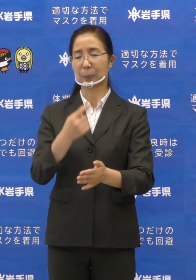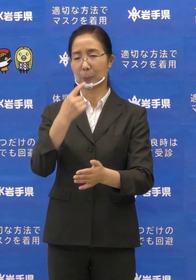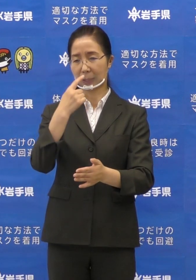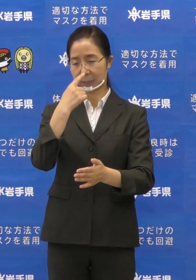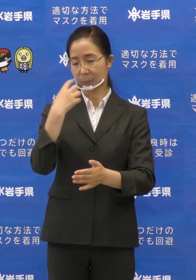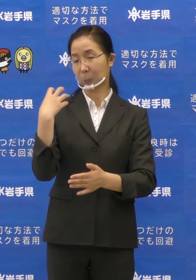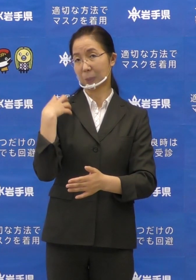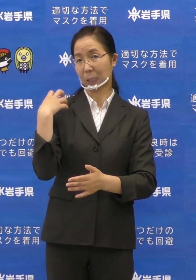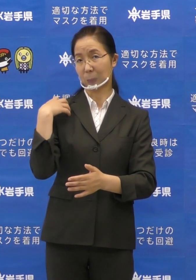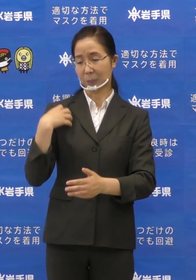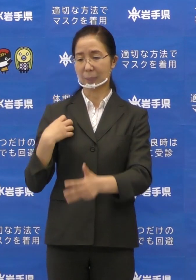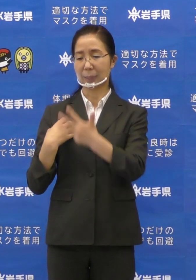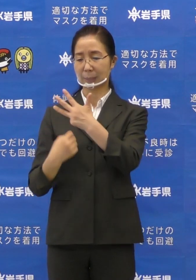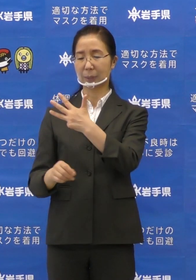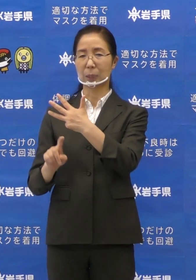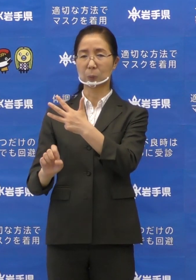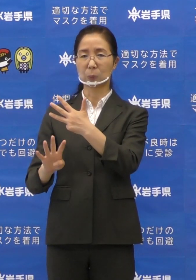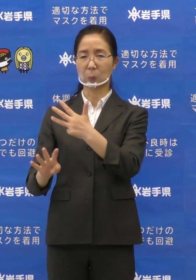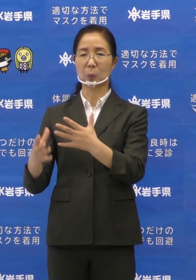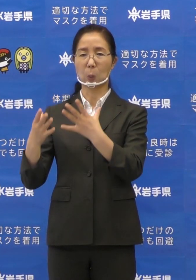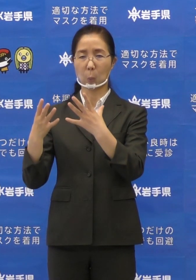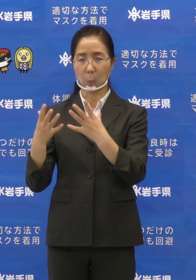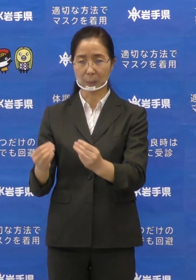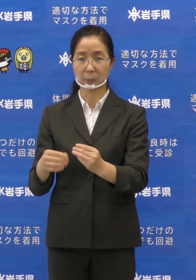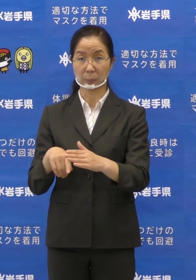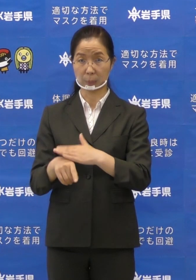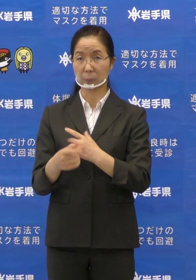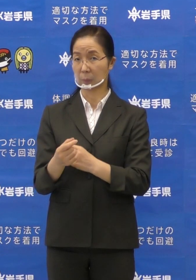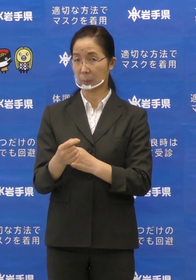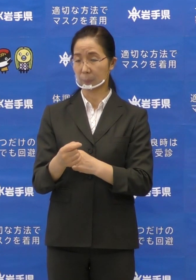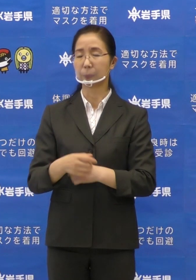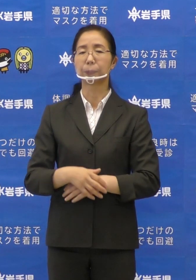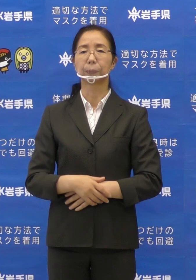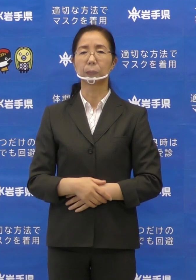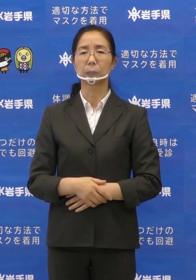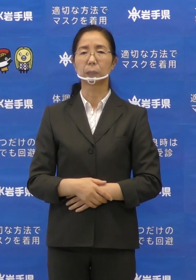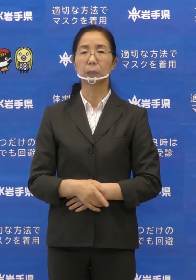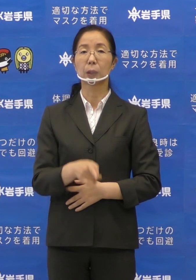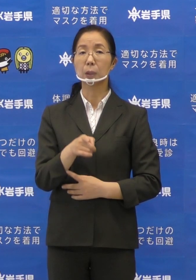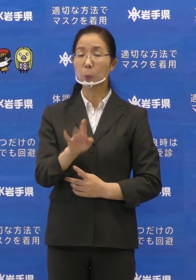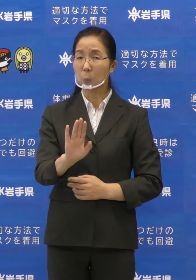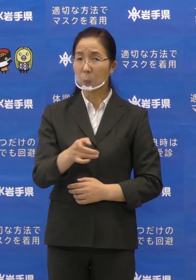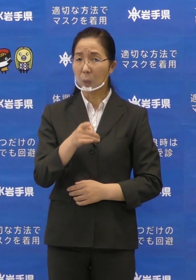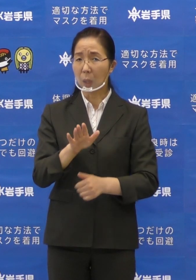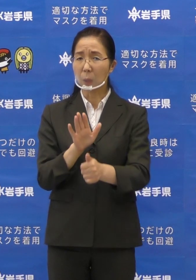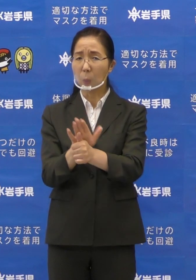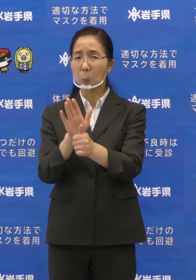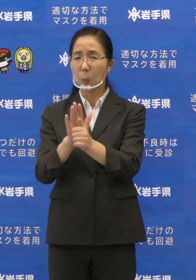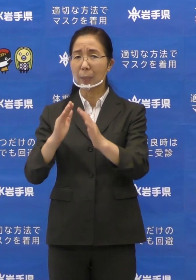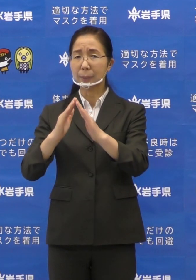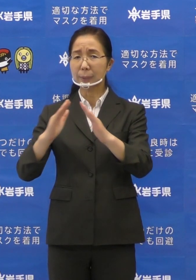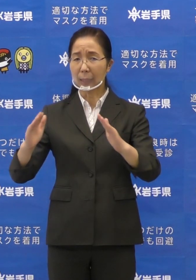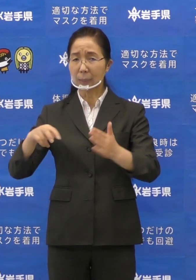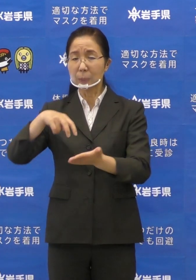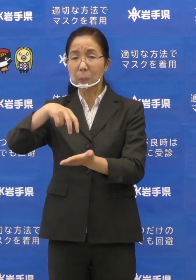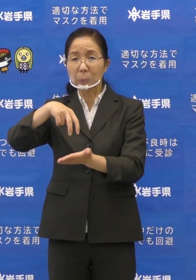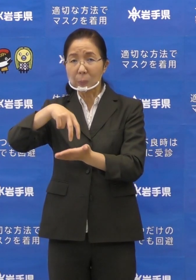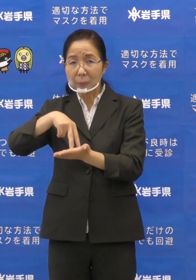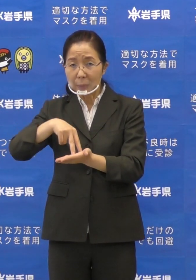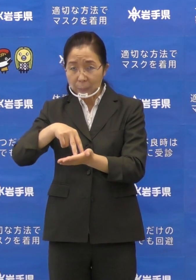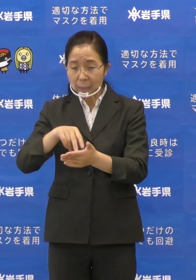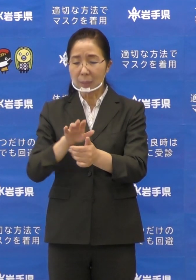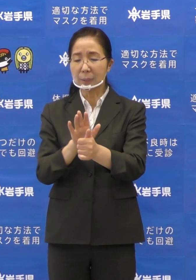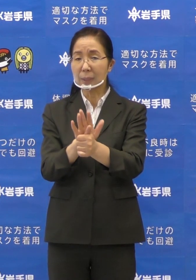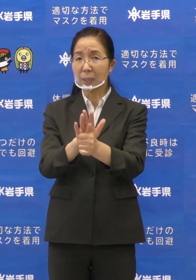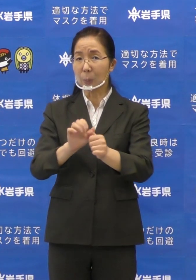ています。 ただまあ後援会とはバックアップして支えるっていうふうにこの間連合会長さん そうですね おっしゃってました